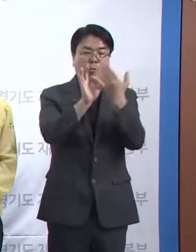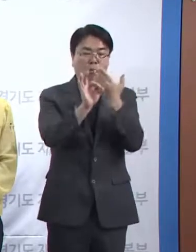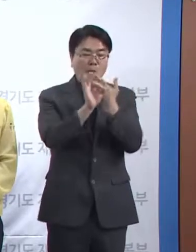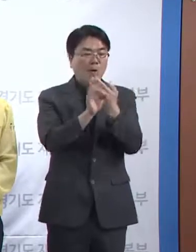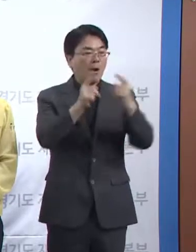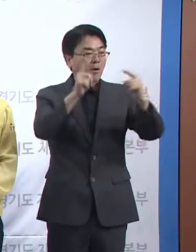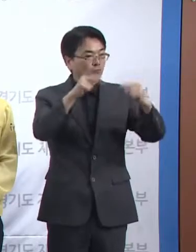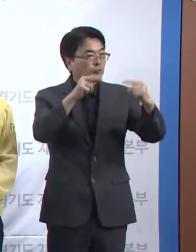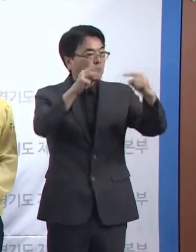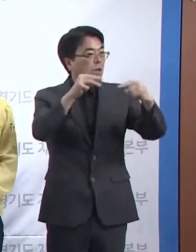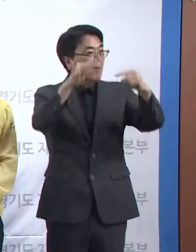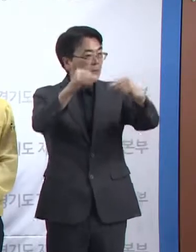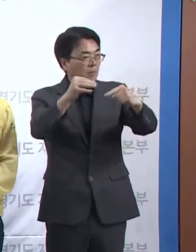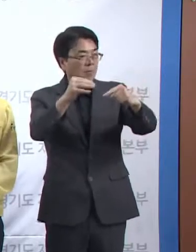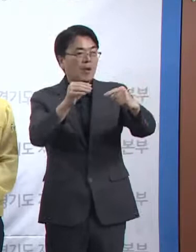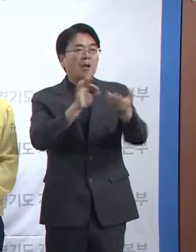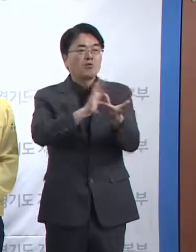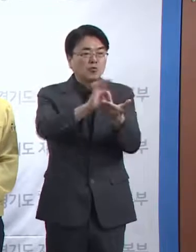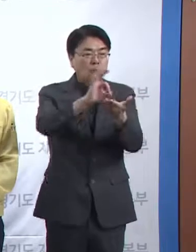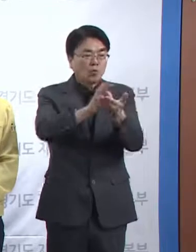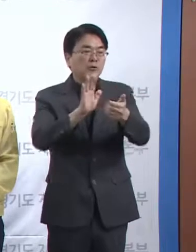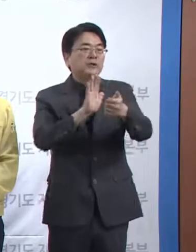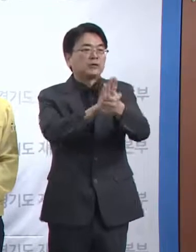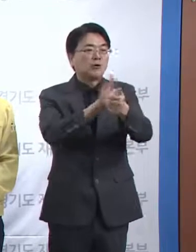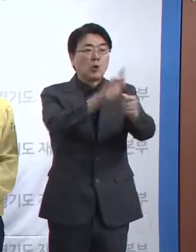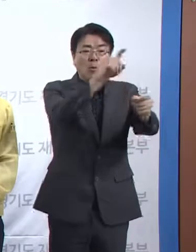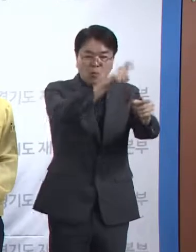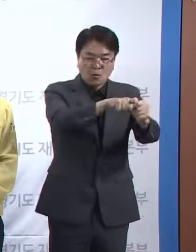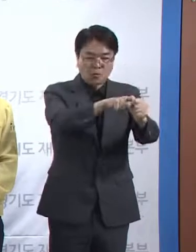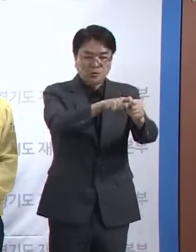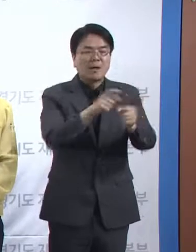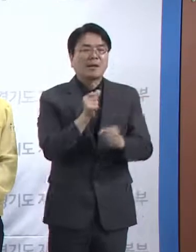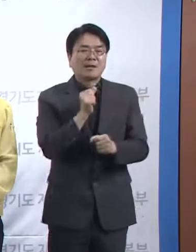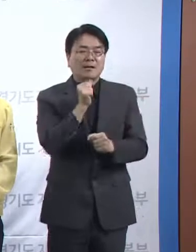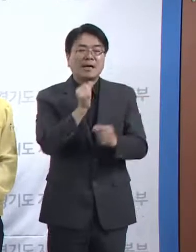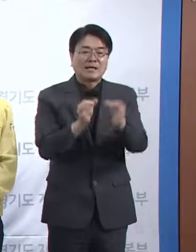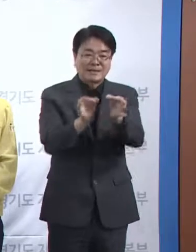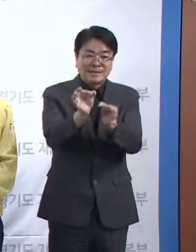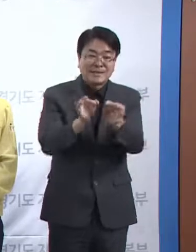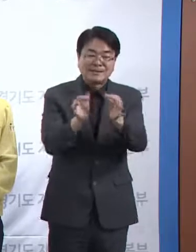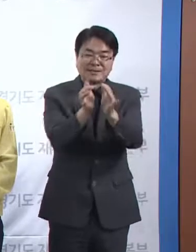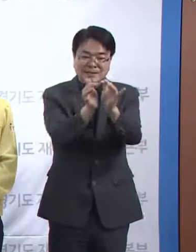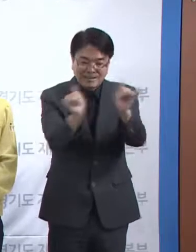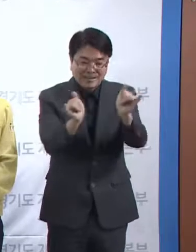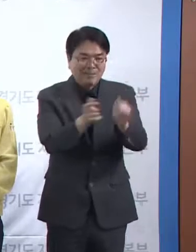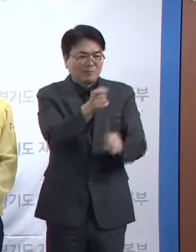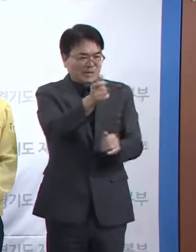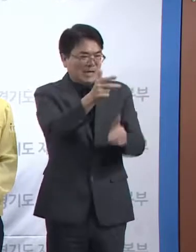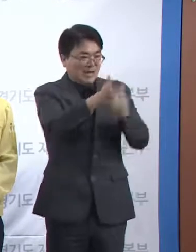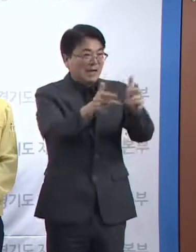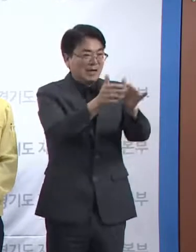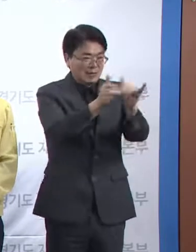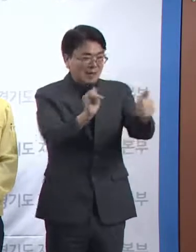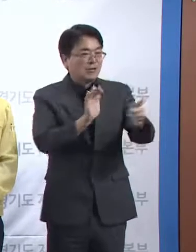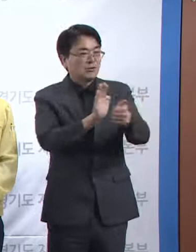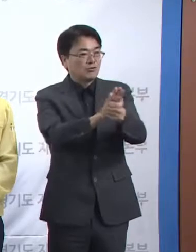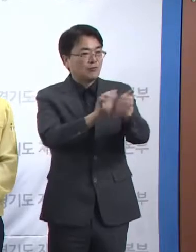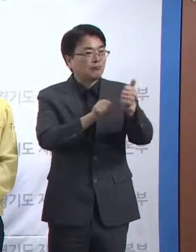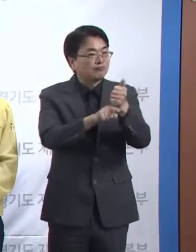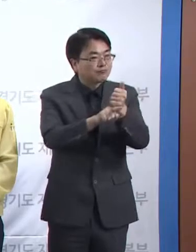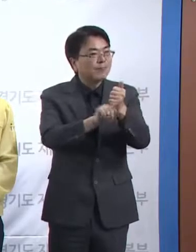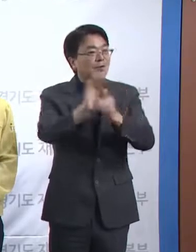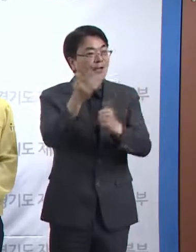배의 소비 지원, 즉 영세 자영업자, 소상공인 지원 효과가 있다고 보고 복지